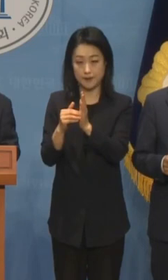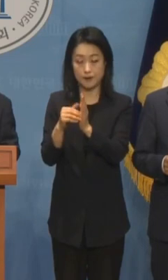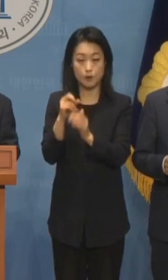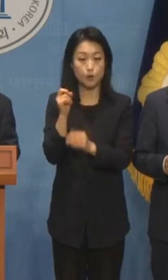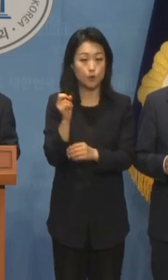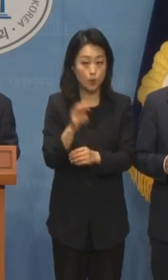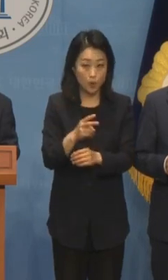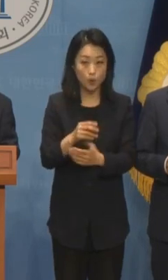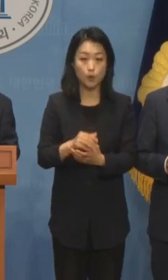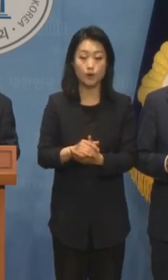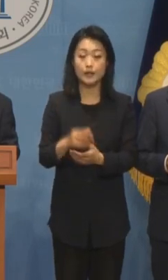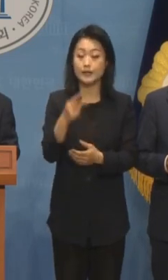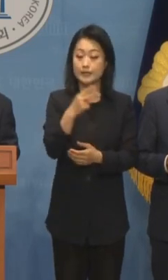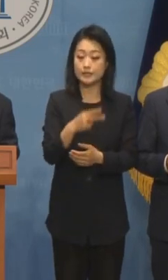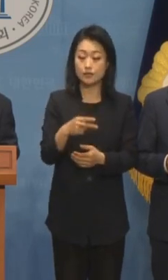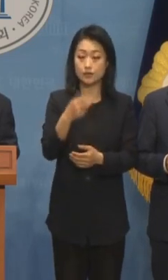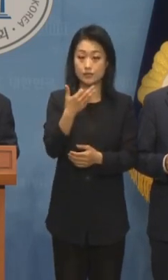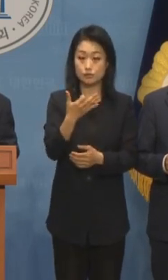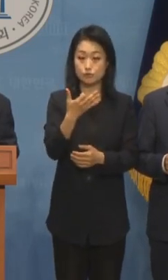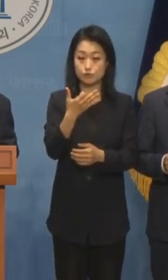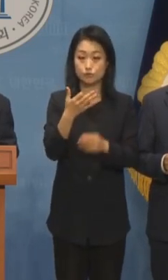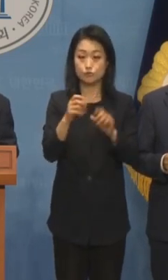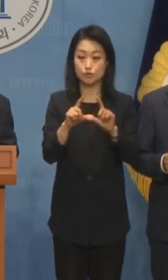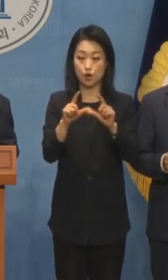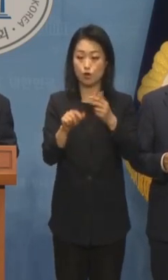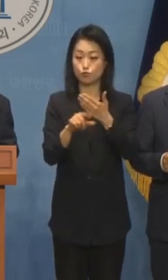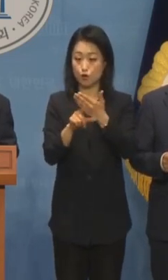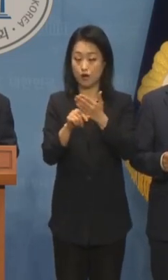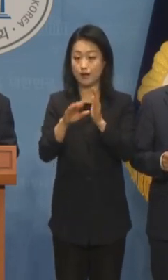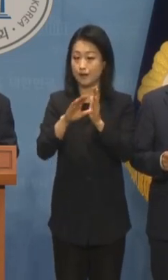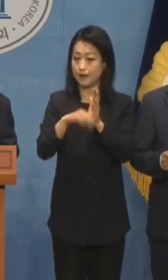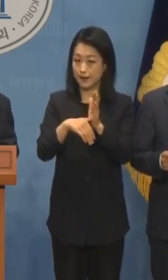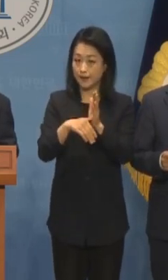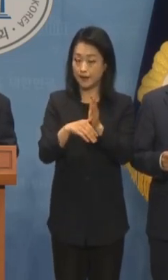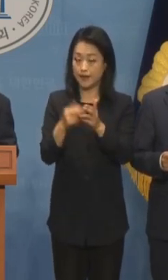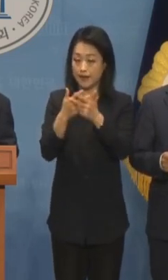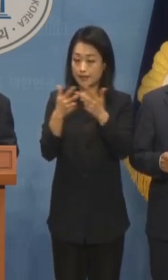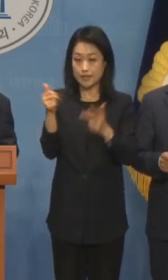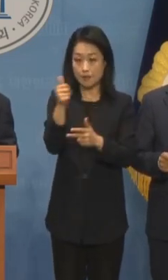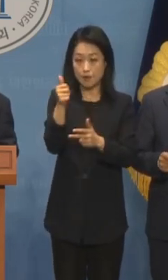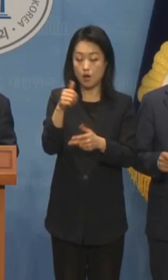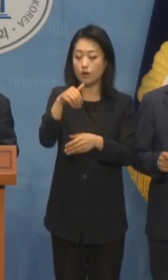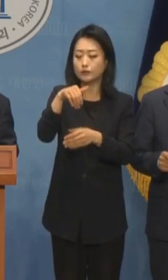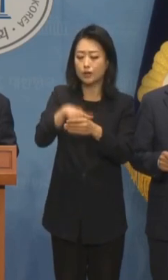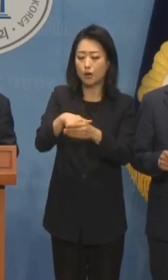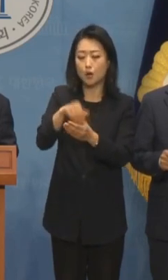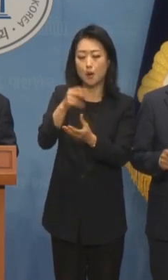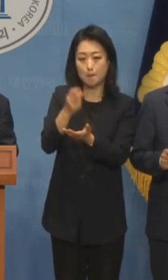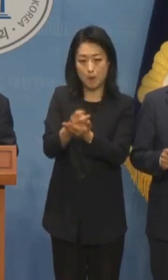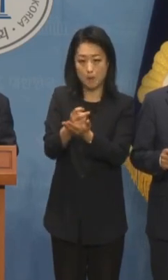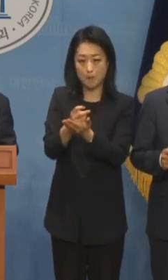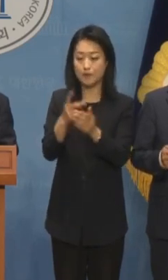더구나 2019년 9월부터 이재명 지사가 선거법 공판